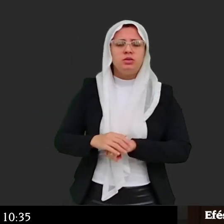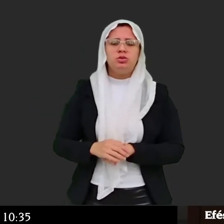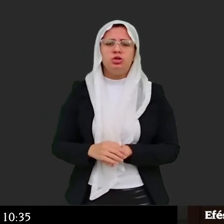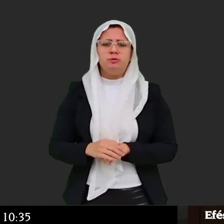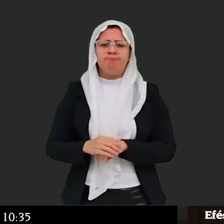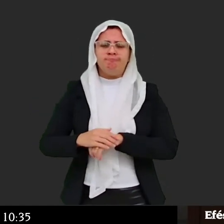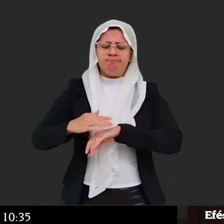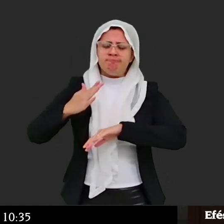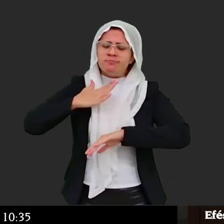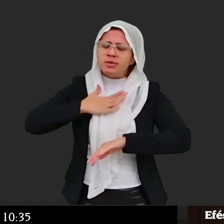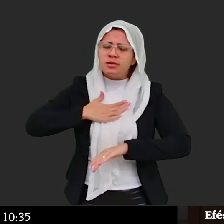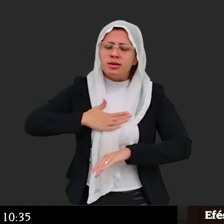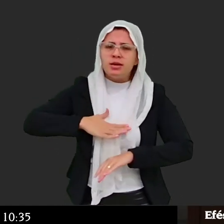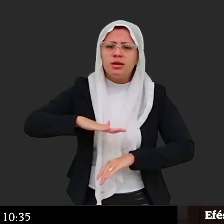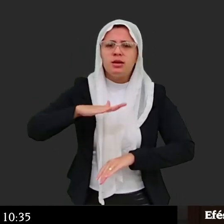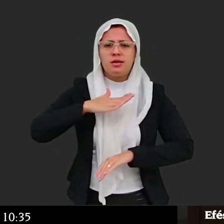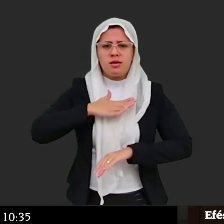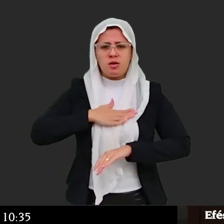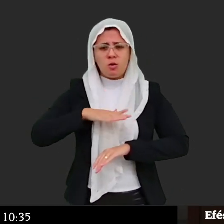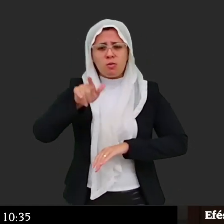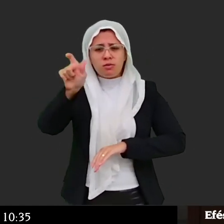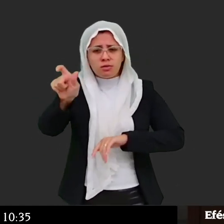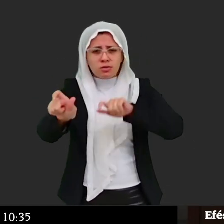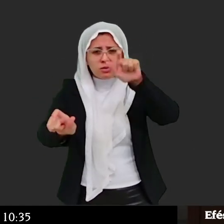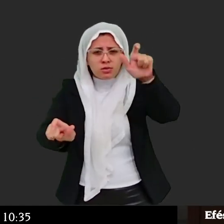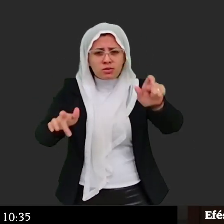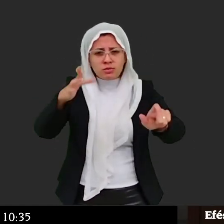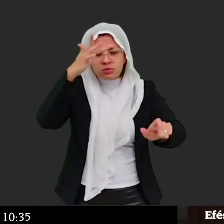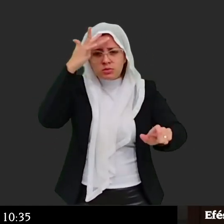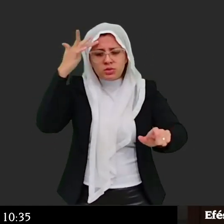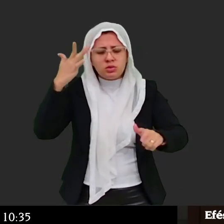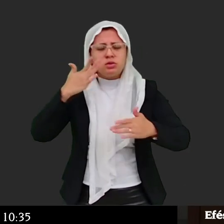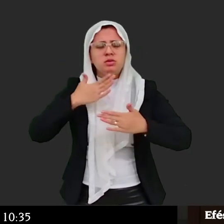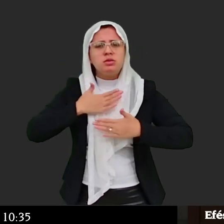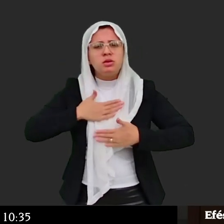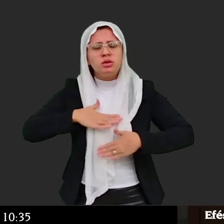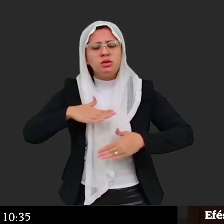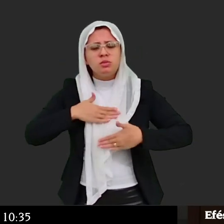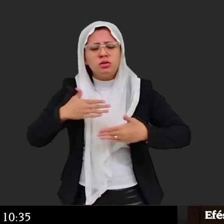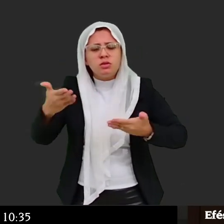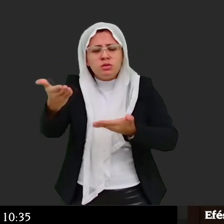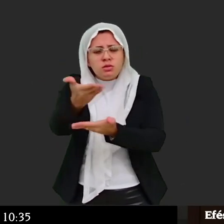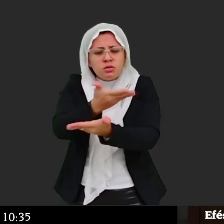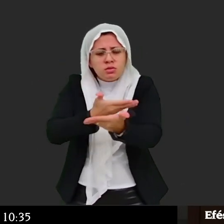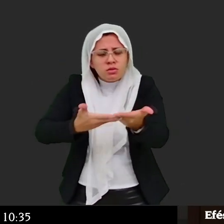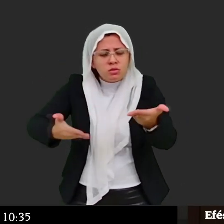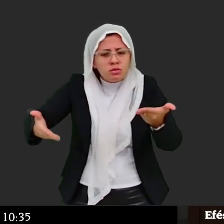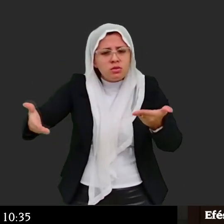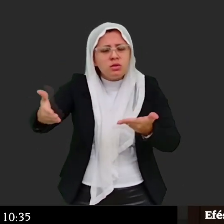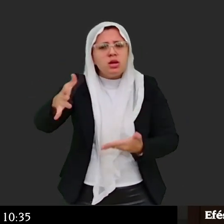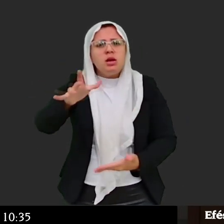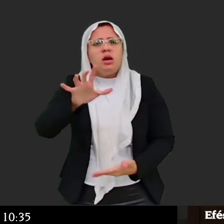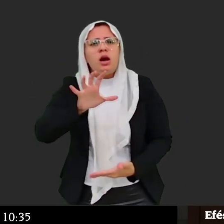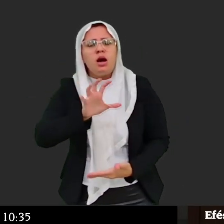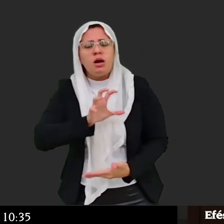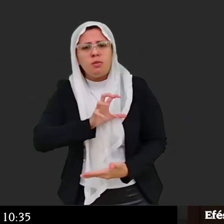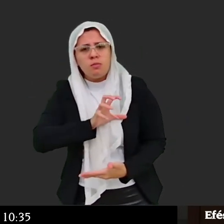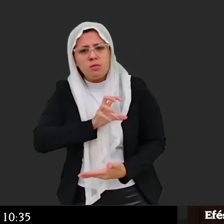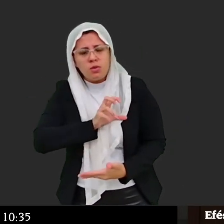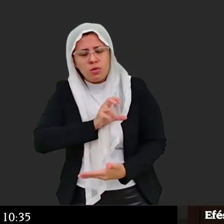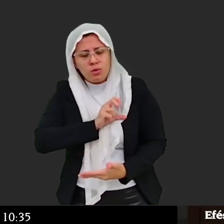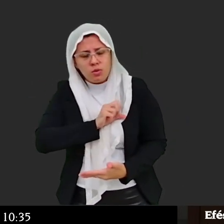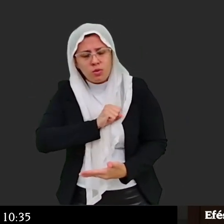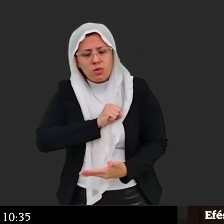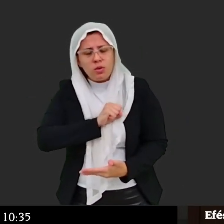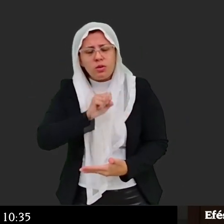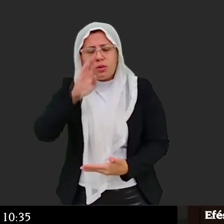suportando-vos uns aos outros em amor, procurando guardar a unidade do Espírito pelo vínculo da